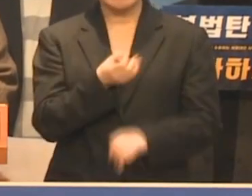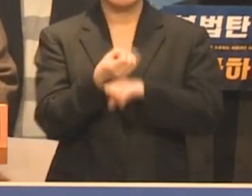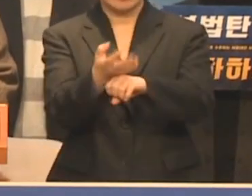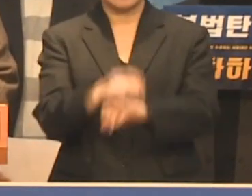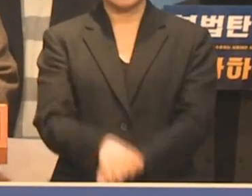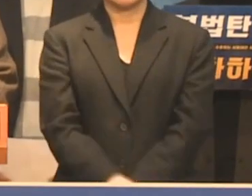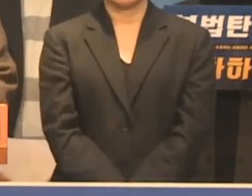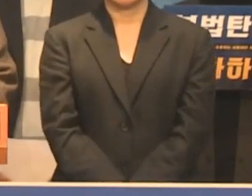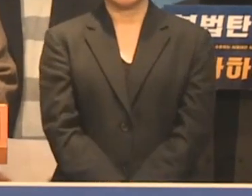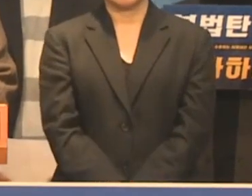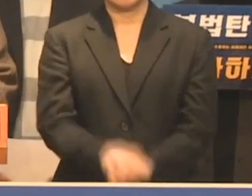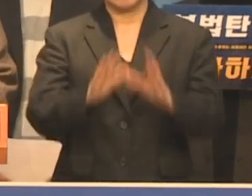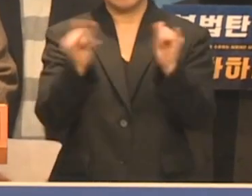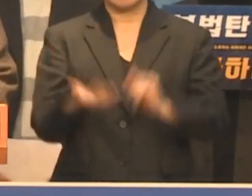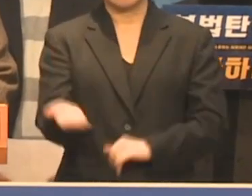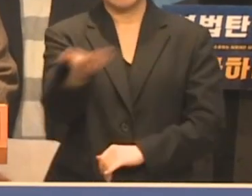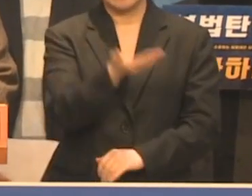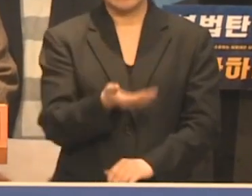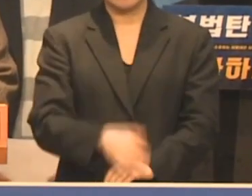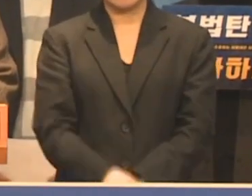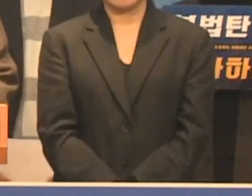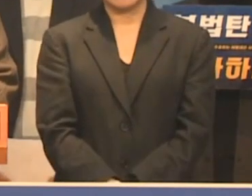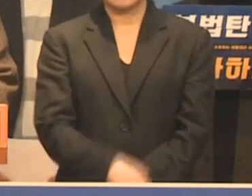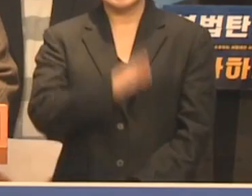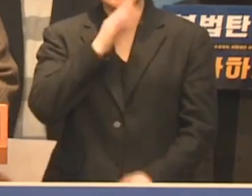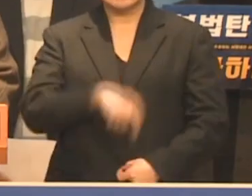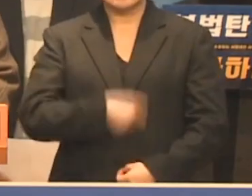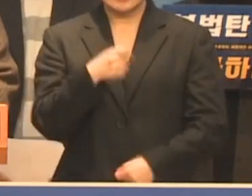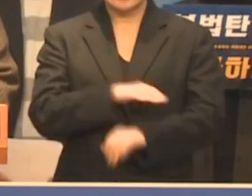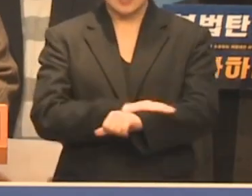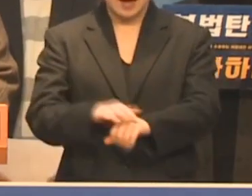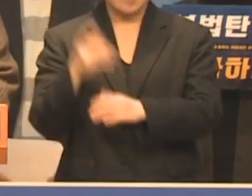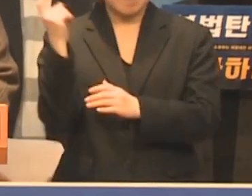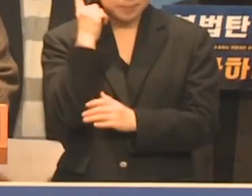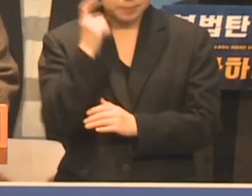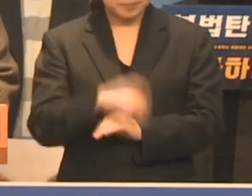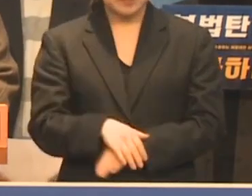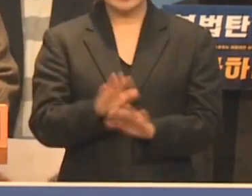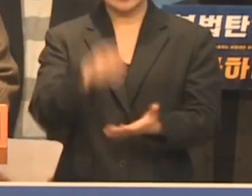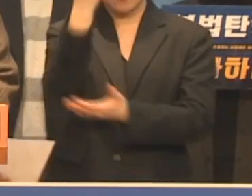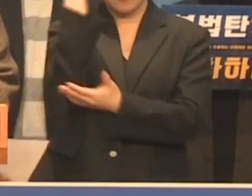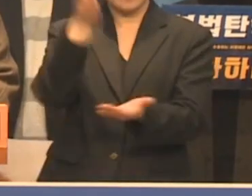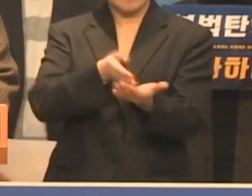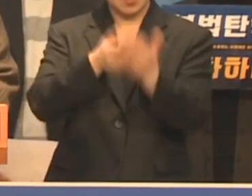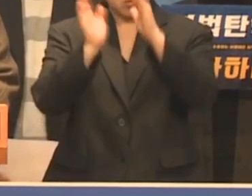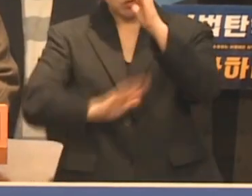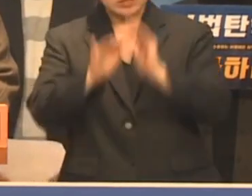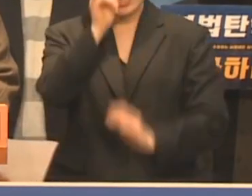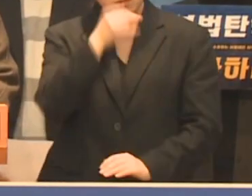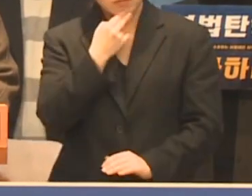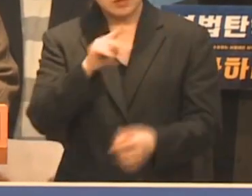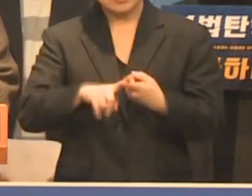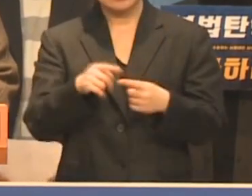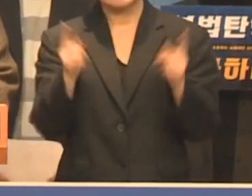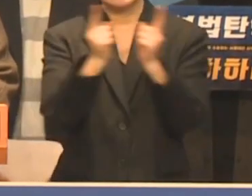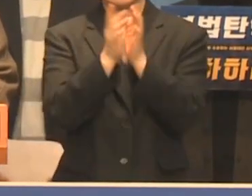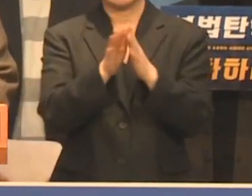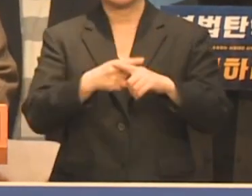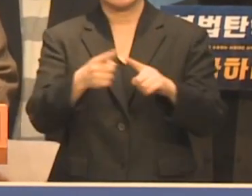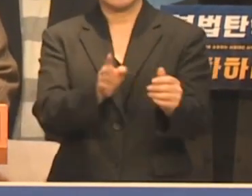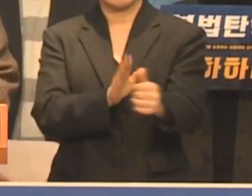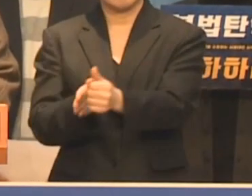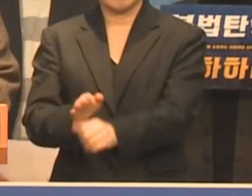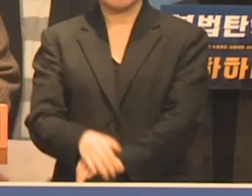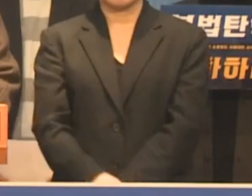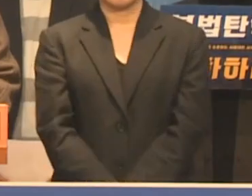뿐입니다. 국민 여러분들께서 이 진실을 들으시고 현재 언론의 공정성에 대해서 직접 판단해 주시면